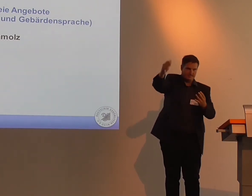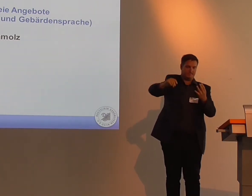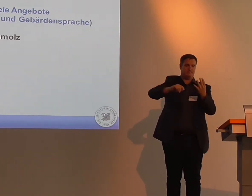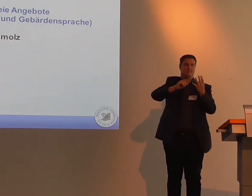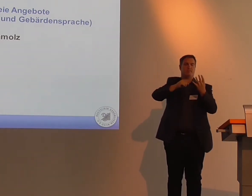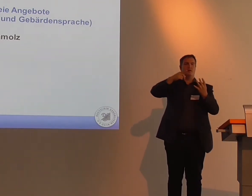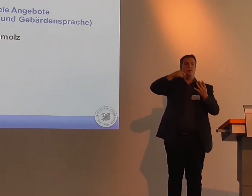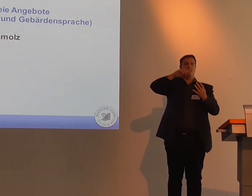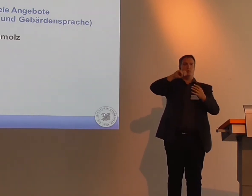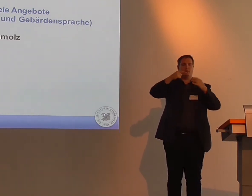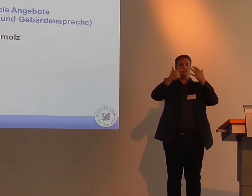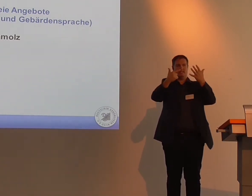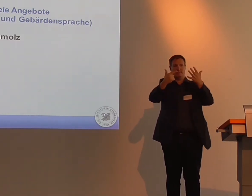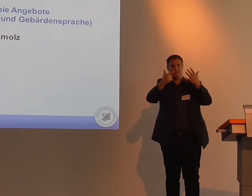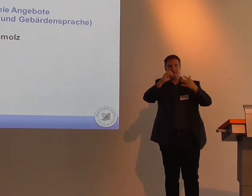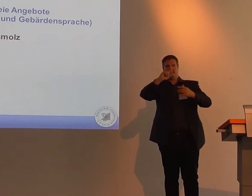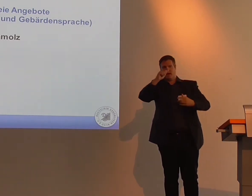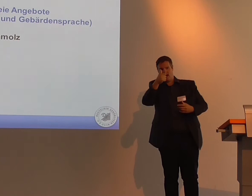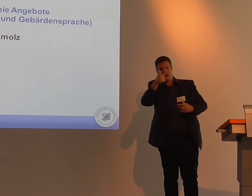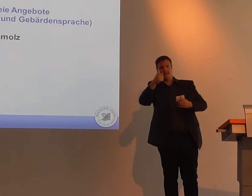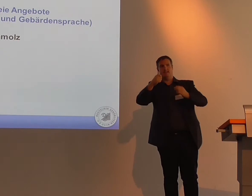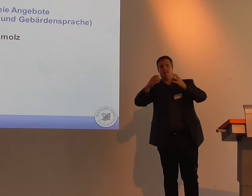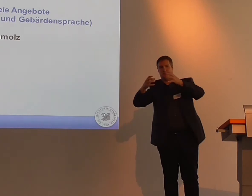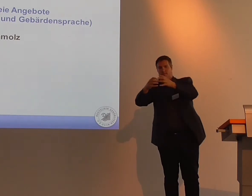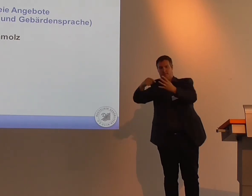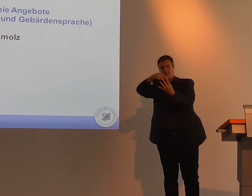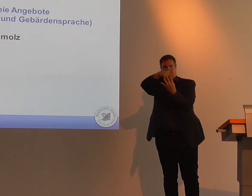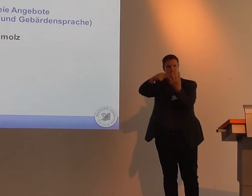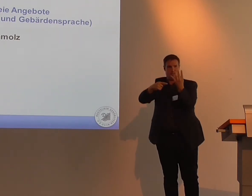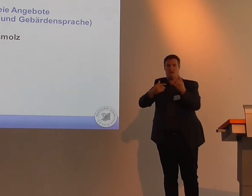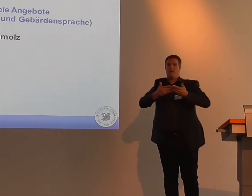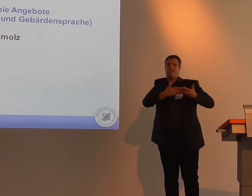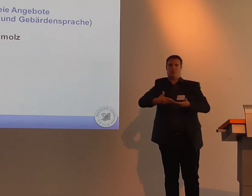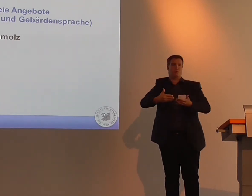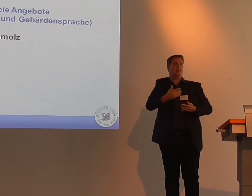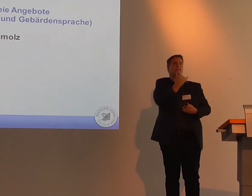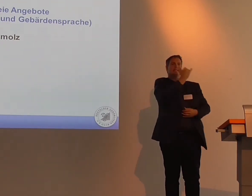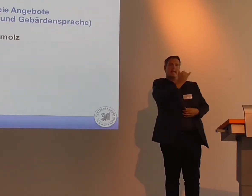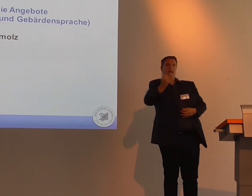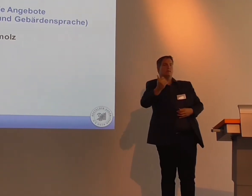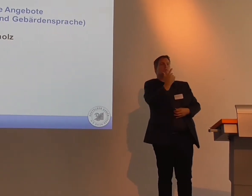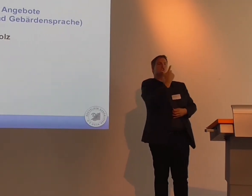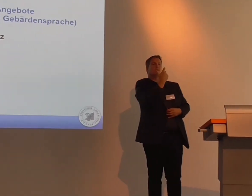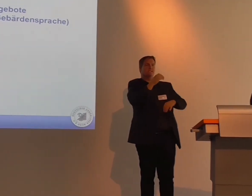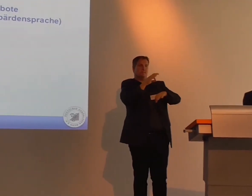Wir werden Referenten haben von ARD und ZDF. Ich bewundere immer die Kollegen der ARD, die es schaffen, dass sie alle